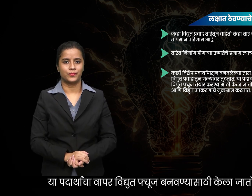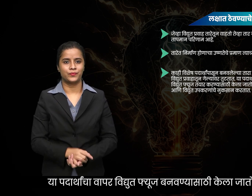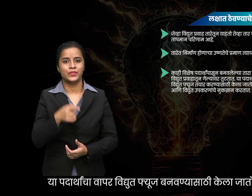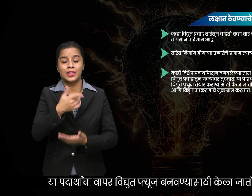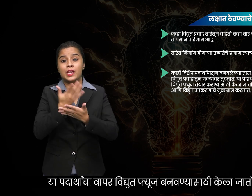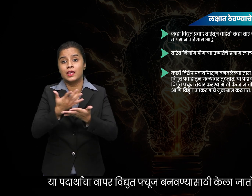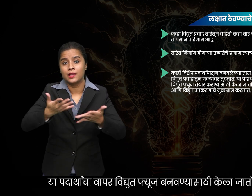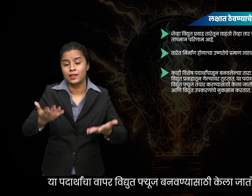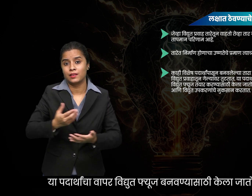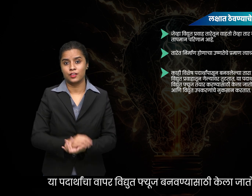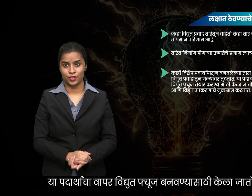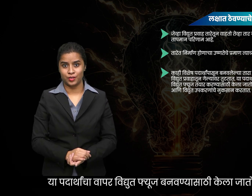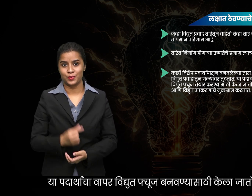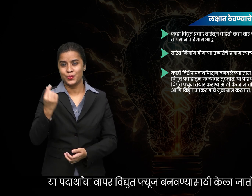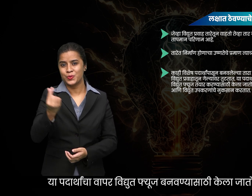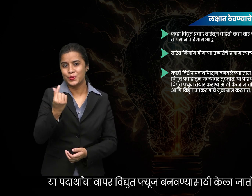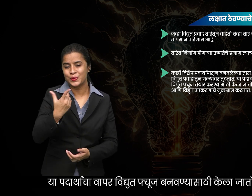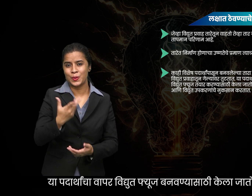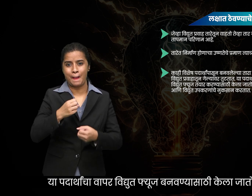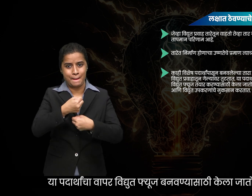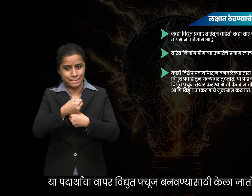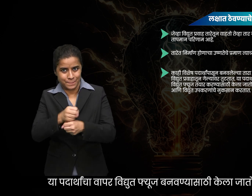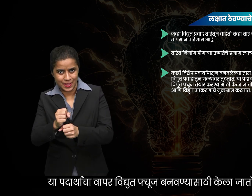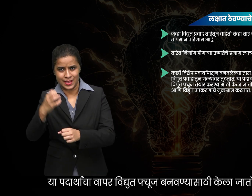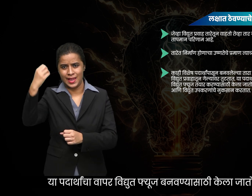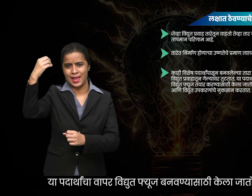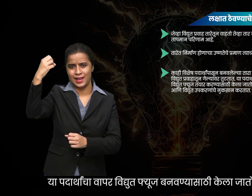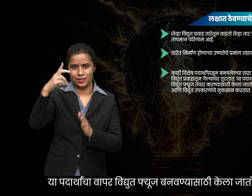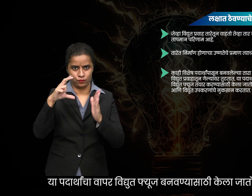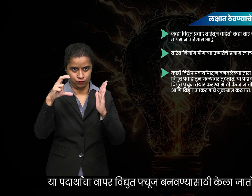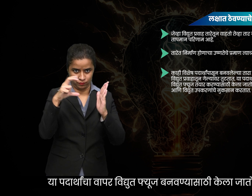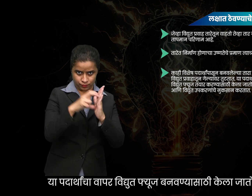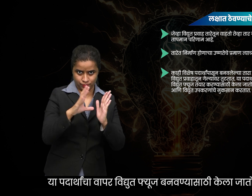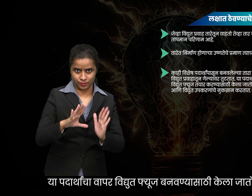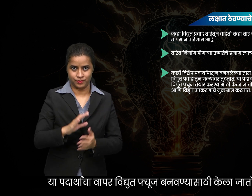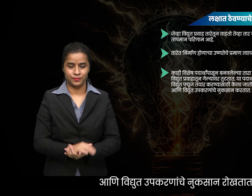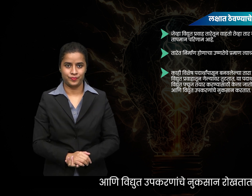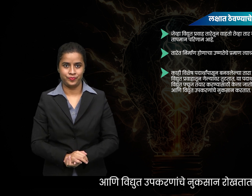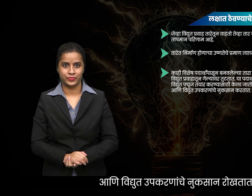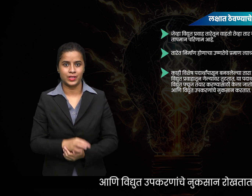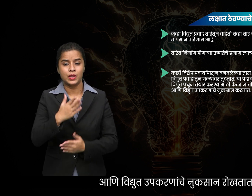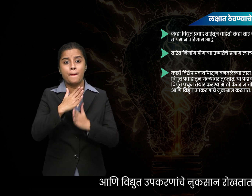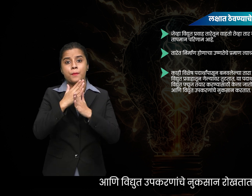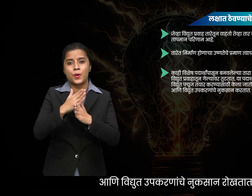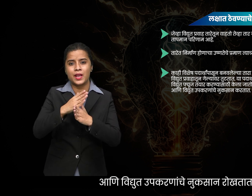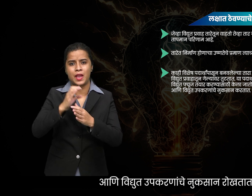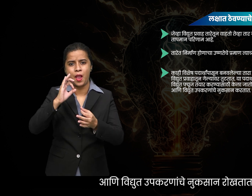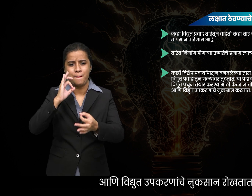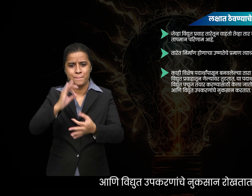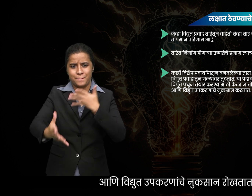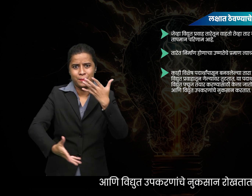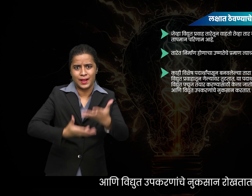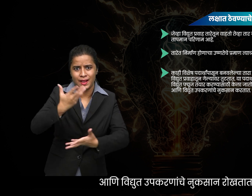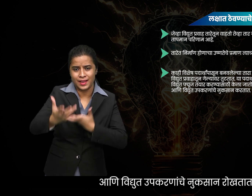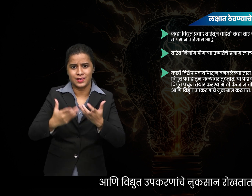या पदार्थांचा वापर विद्युत फ्यूज बनवण्यासाठी केला जातो, जे आगीपासून आणि विद्युत उपकरणाचे